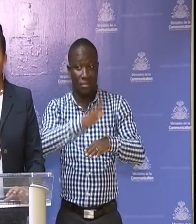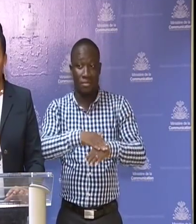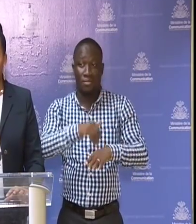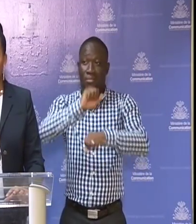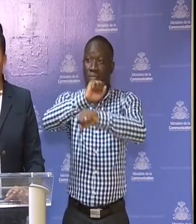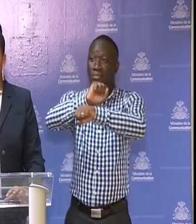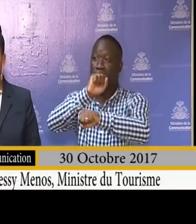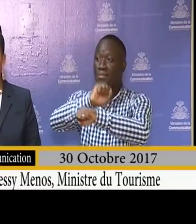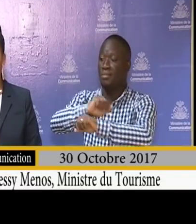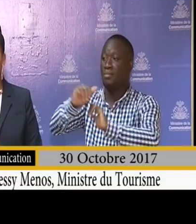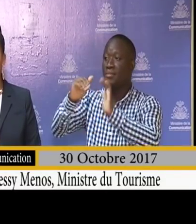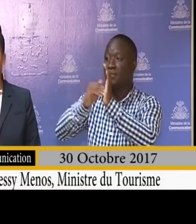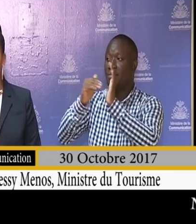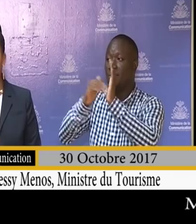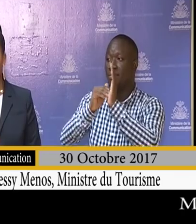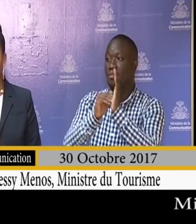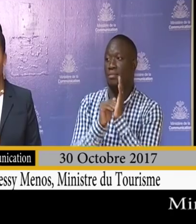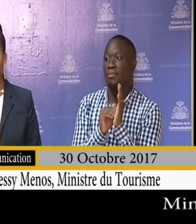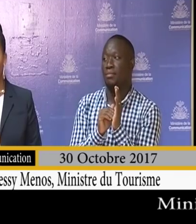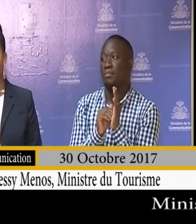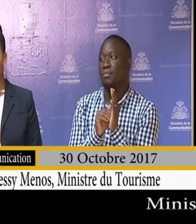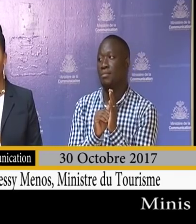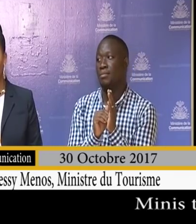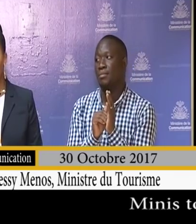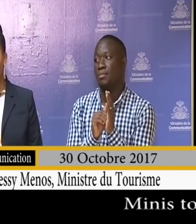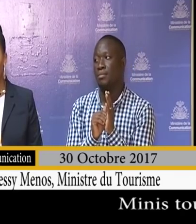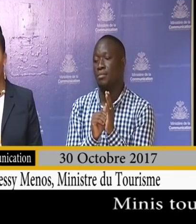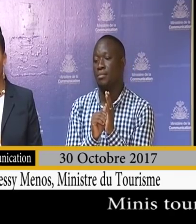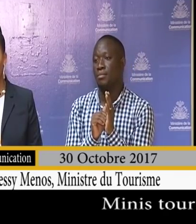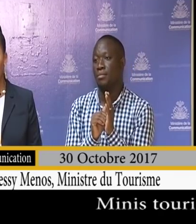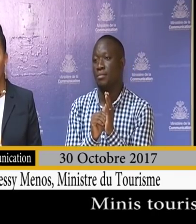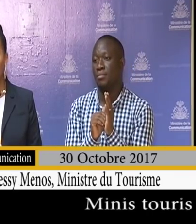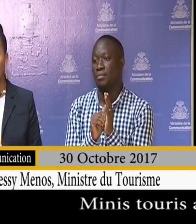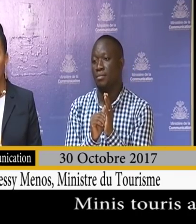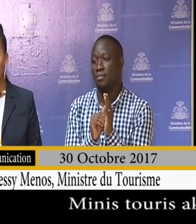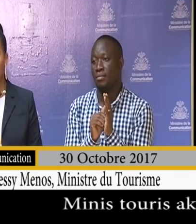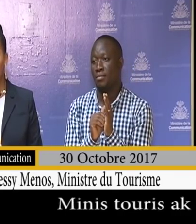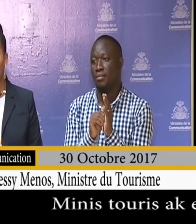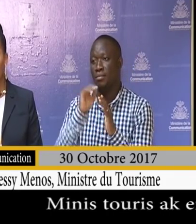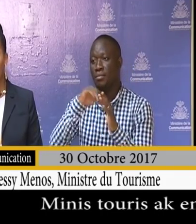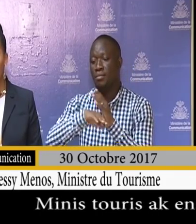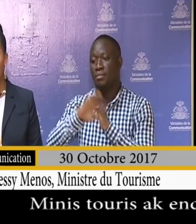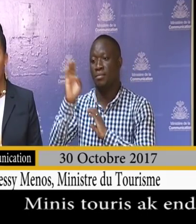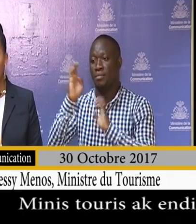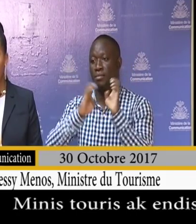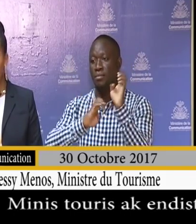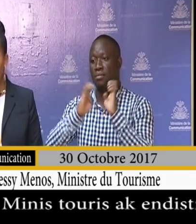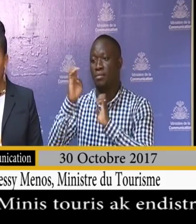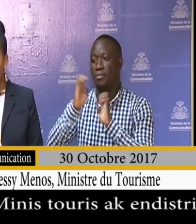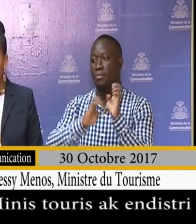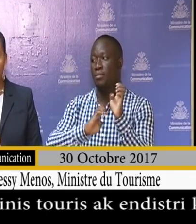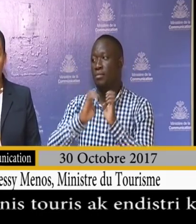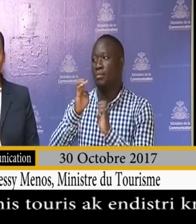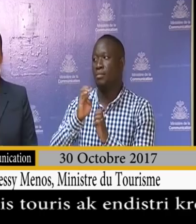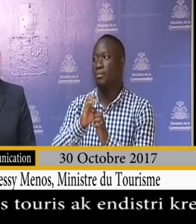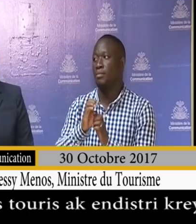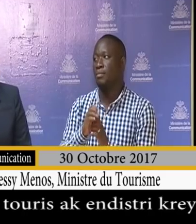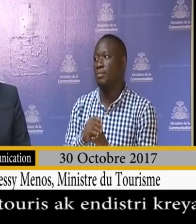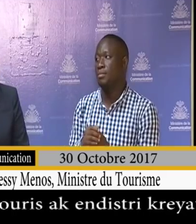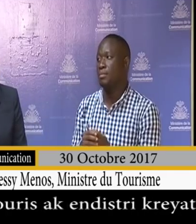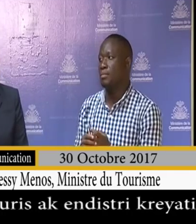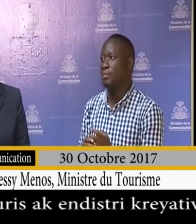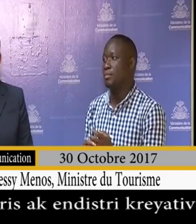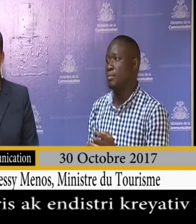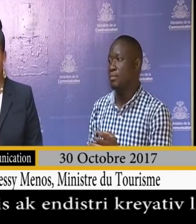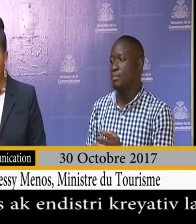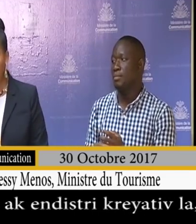capable de travailler encore. Et au niveau de l'audit, de tout ce que tu as dit, au niveau, pardon,